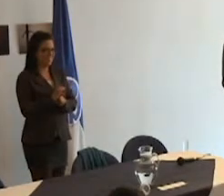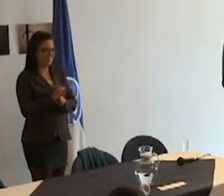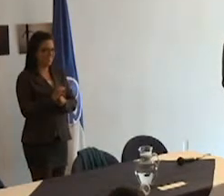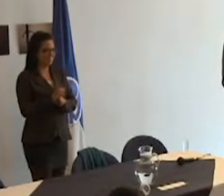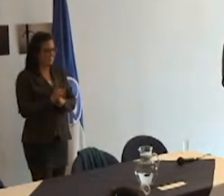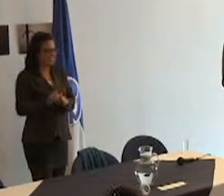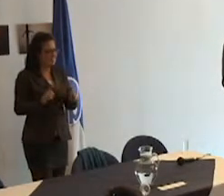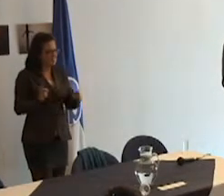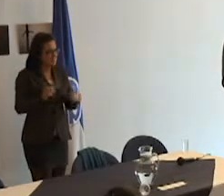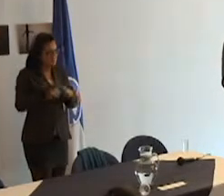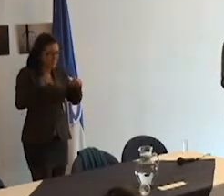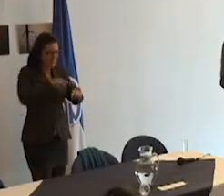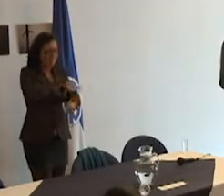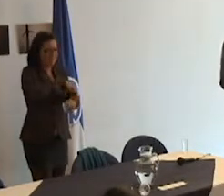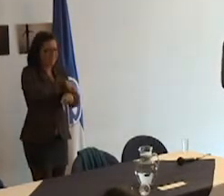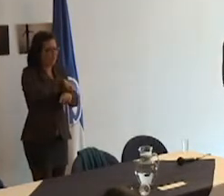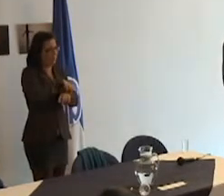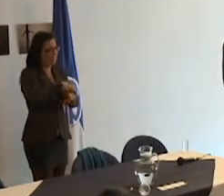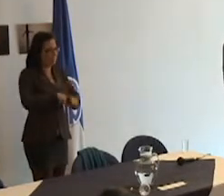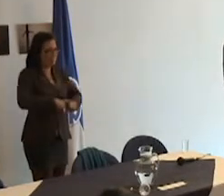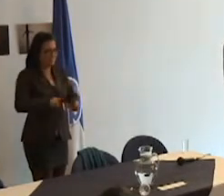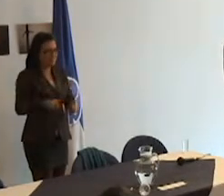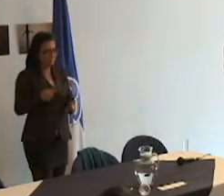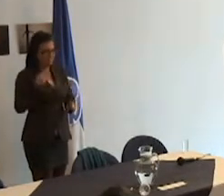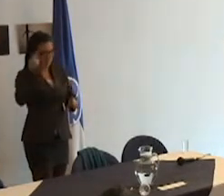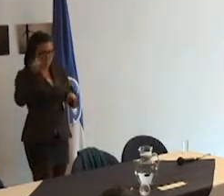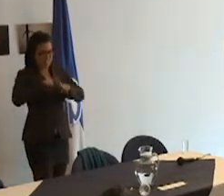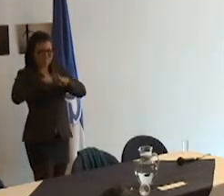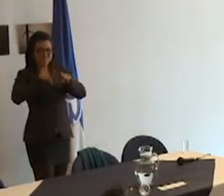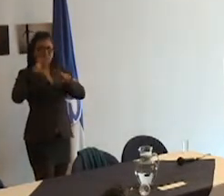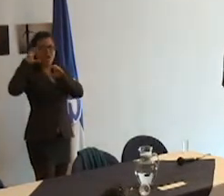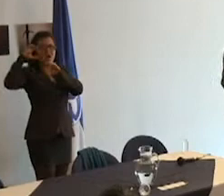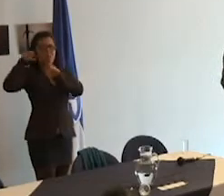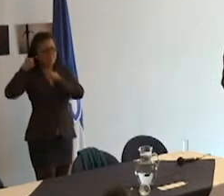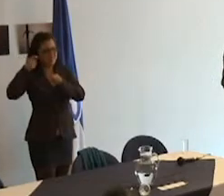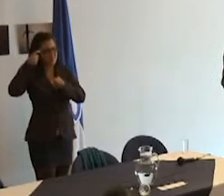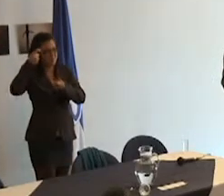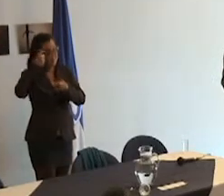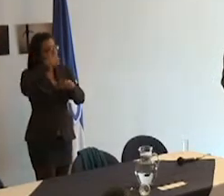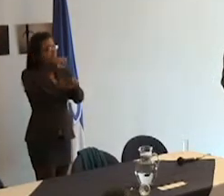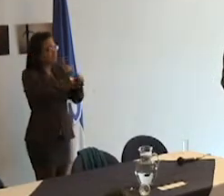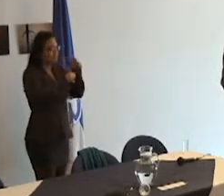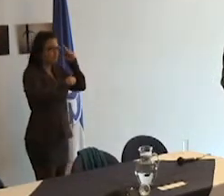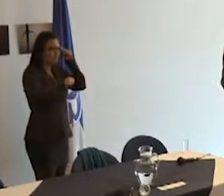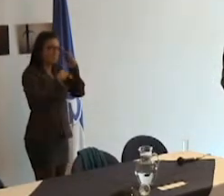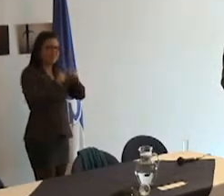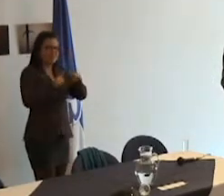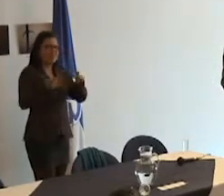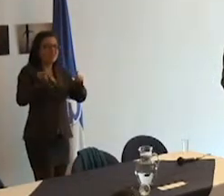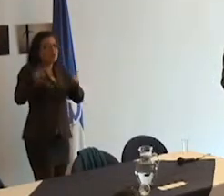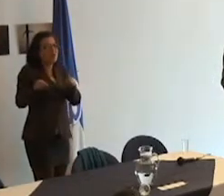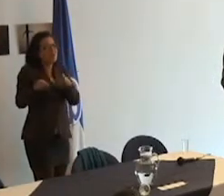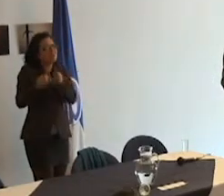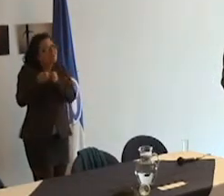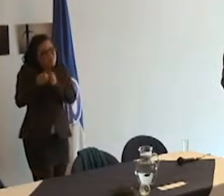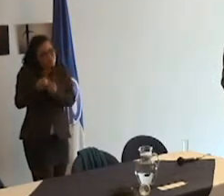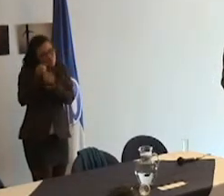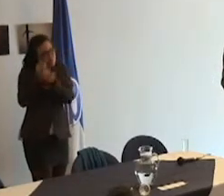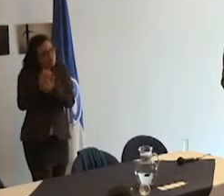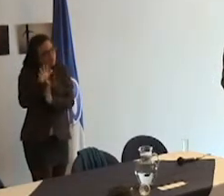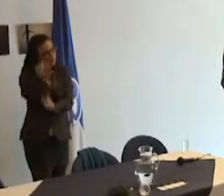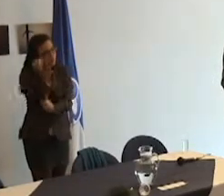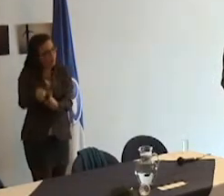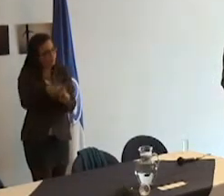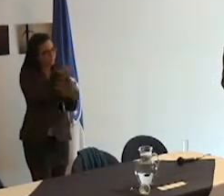fenotípico y que cubrían diferencias frente a sus capacidades mentales, a su configuración como sujetos y a